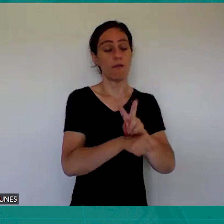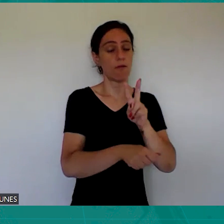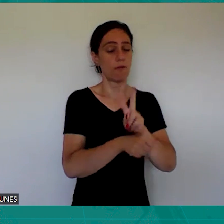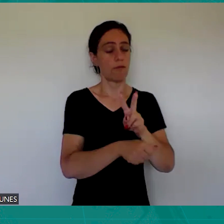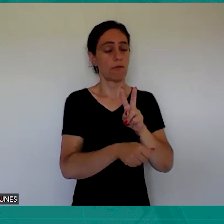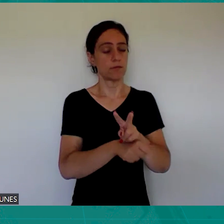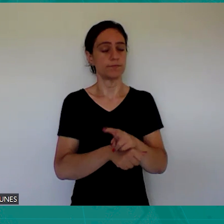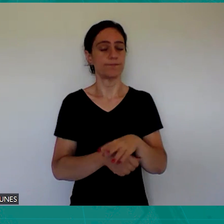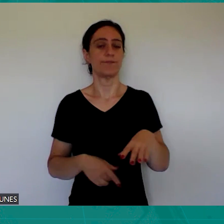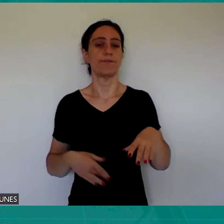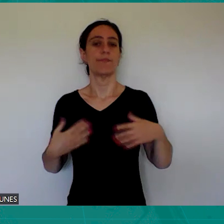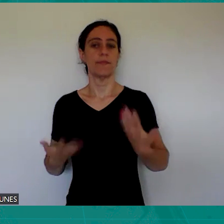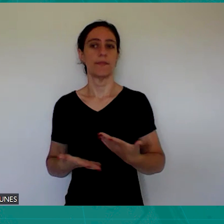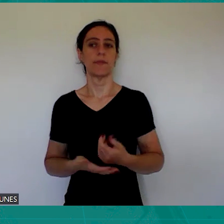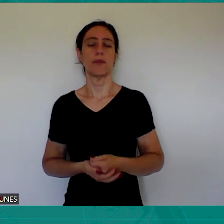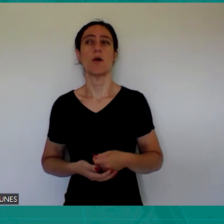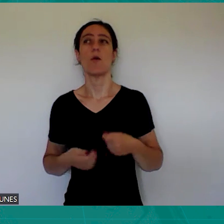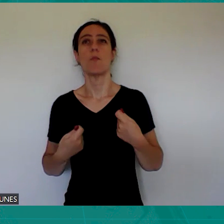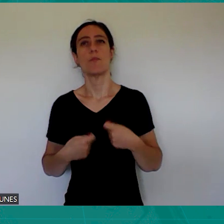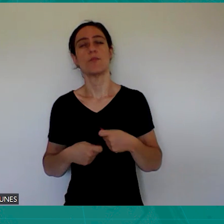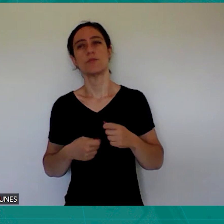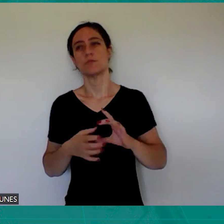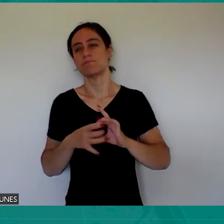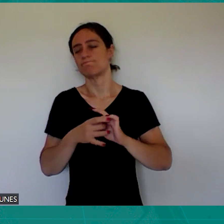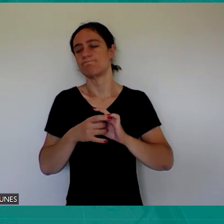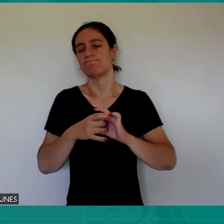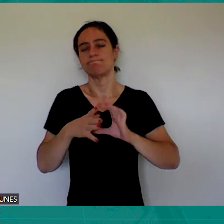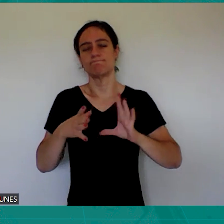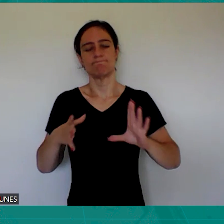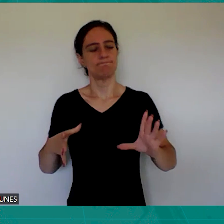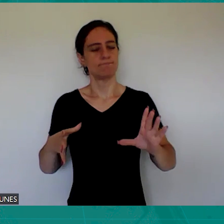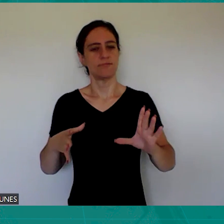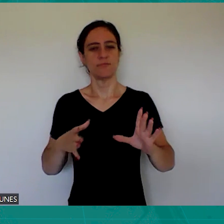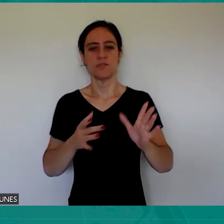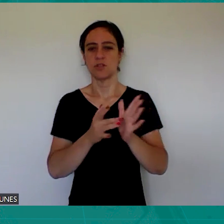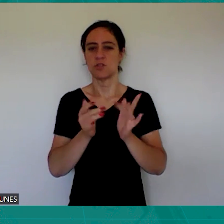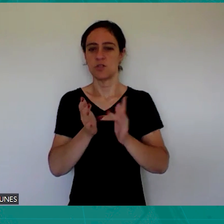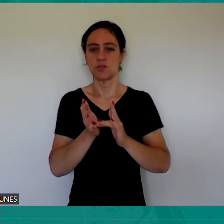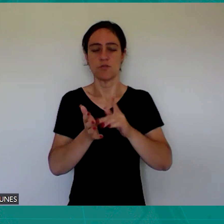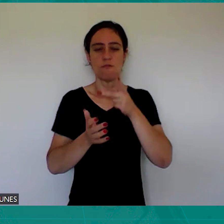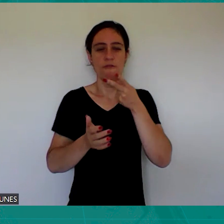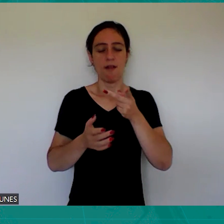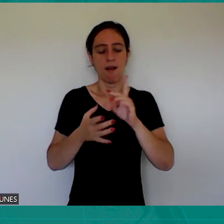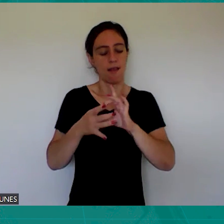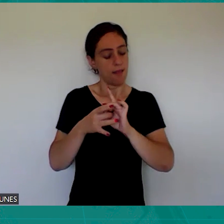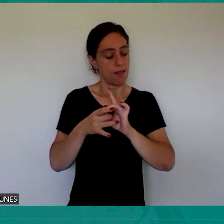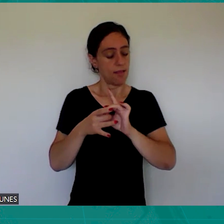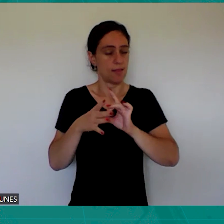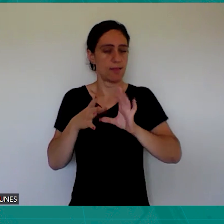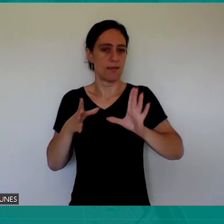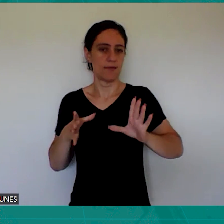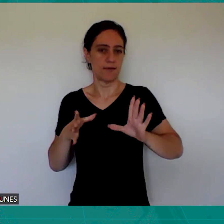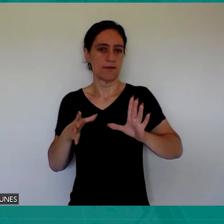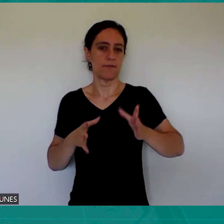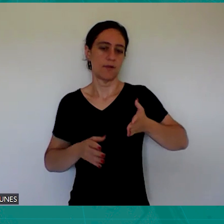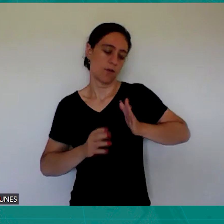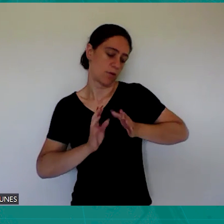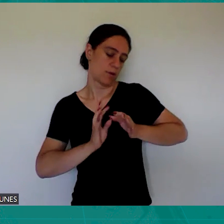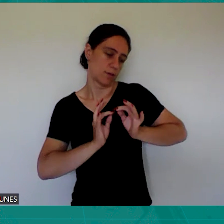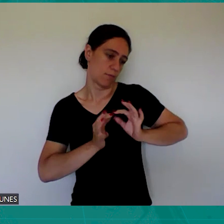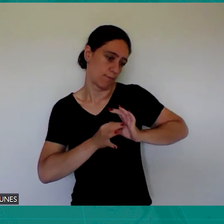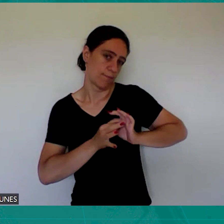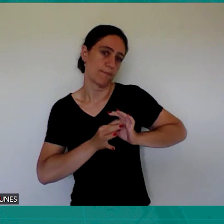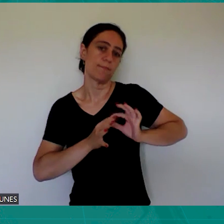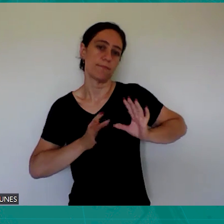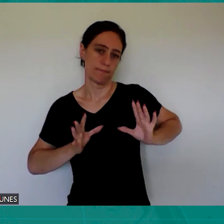ele podia abrir as últimas palavras de intimidade do seu coração, que está de João